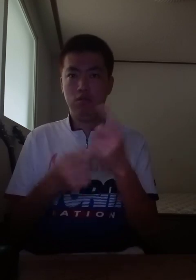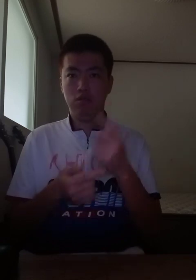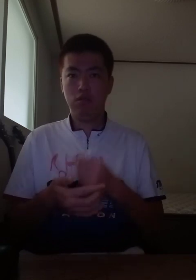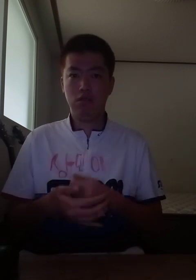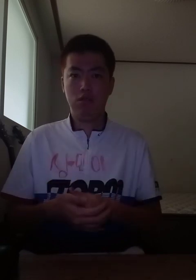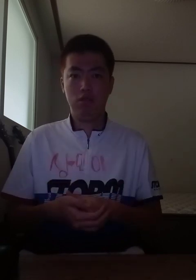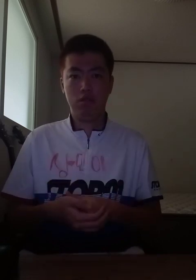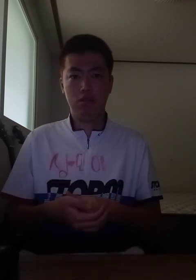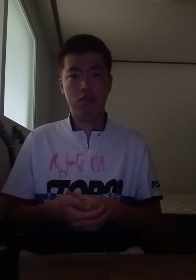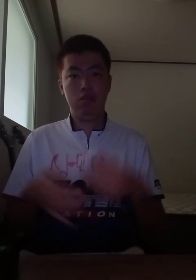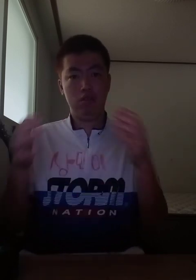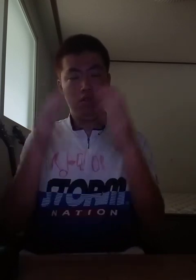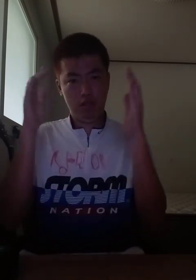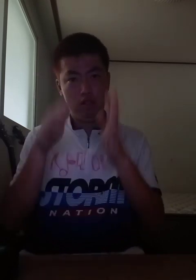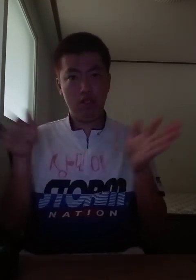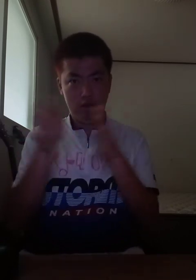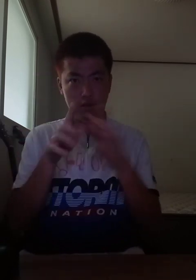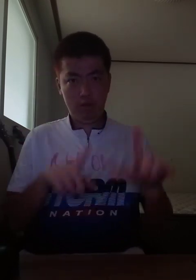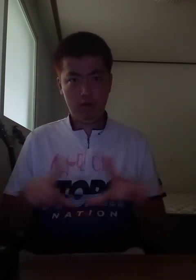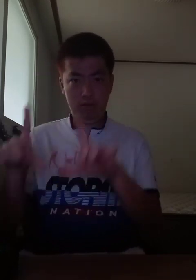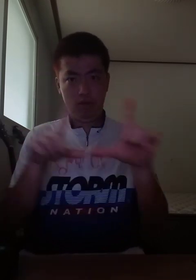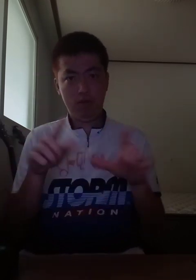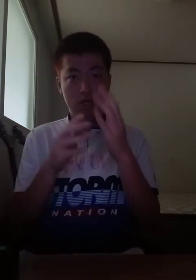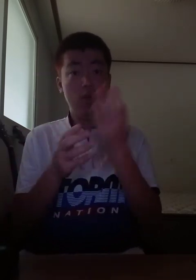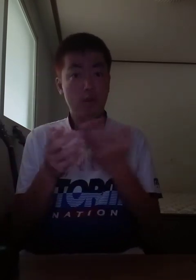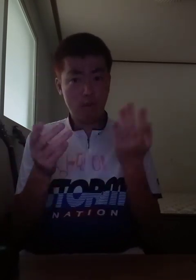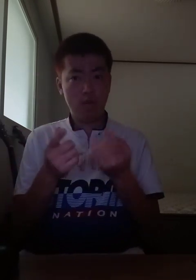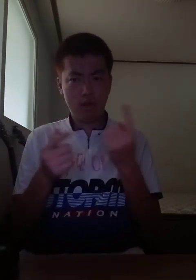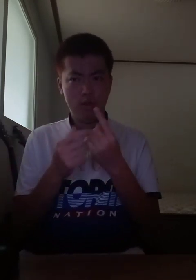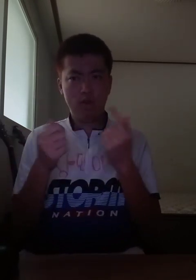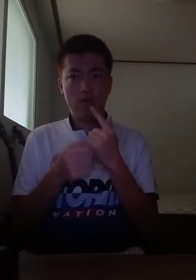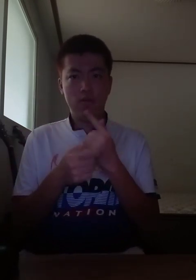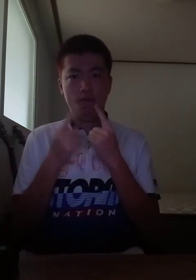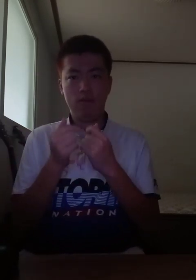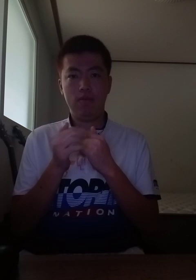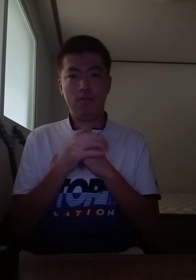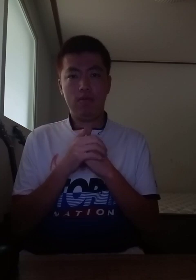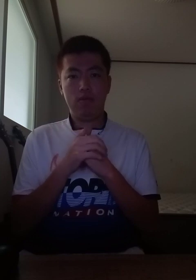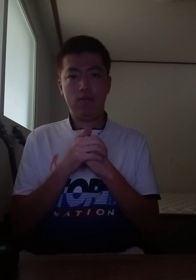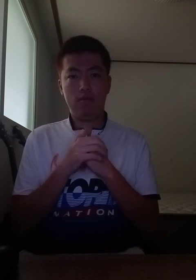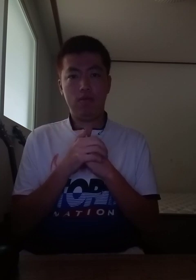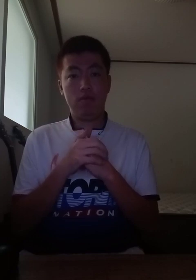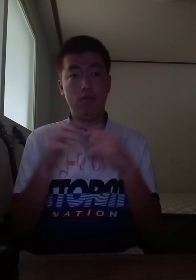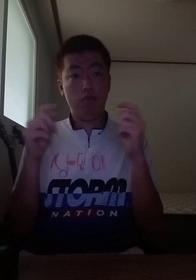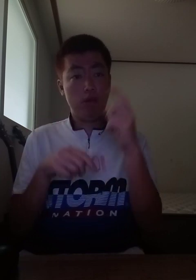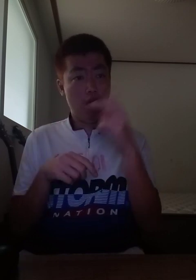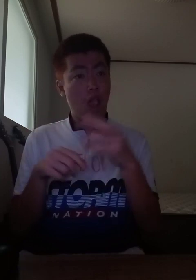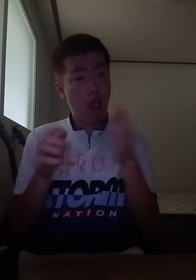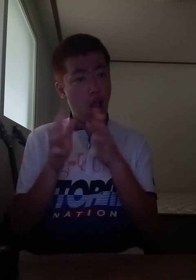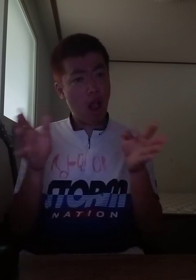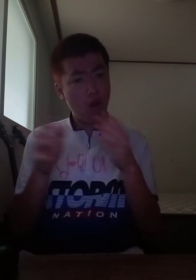또 많은 주민들이 세입자라 집주인 동의를 얻는 것도 걸림돌입니다. 진짜 잘 정리를 하셔야 돼요.